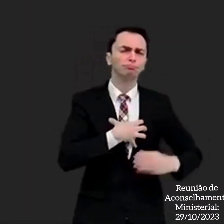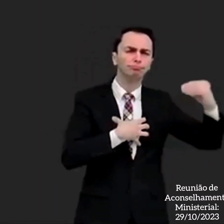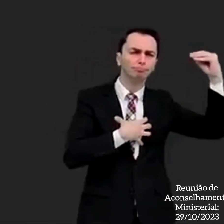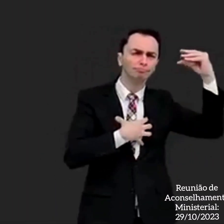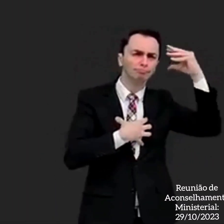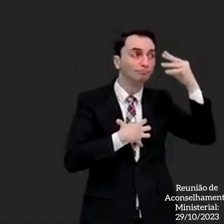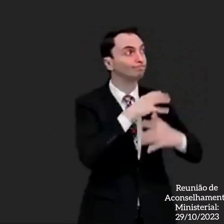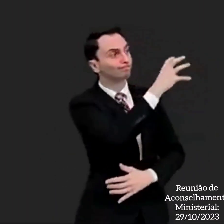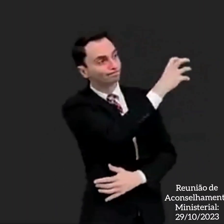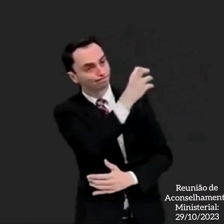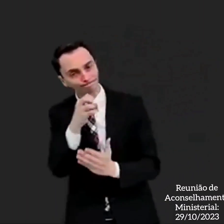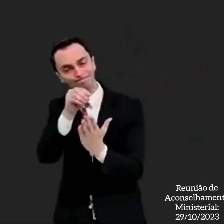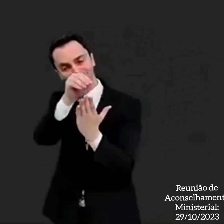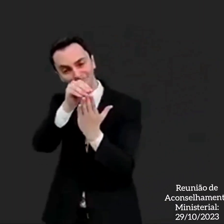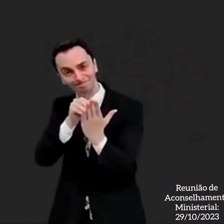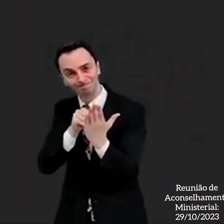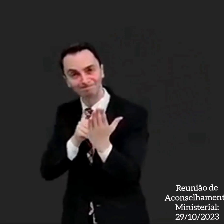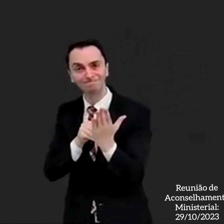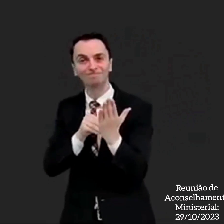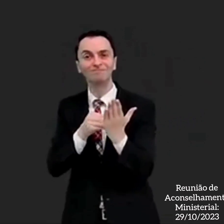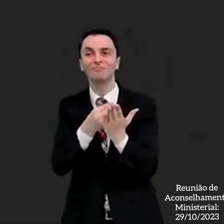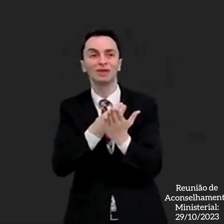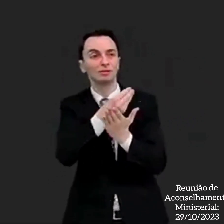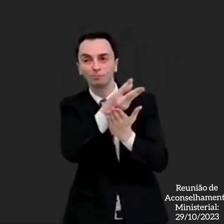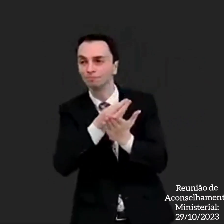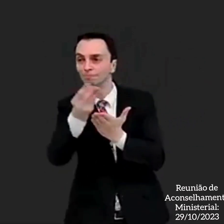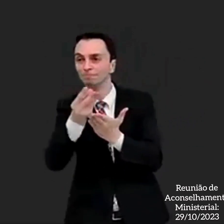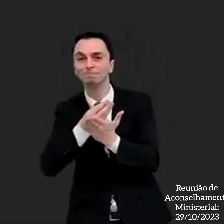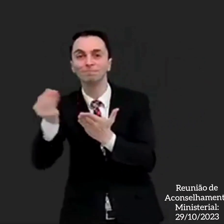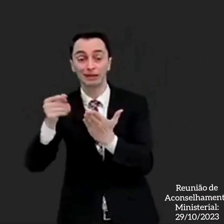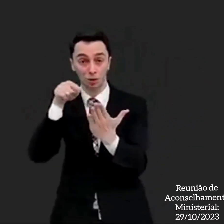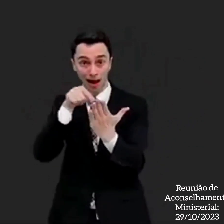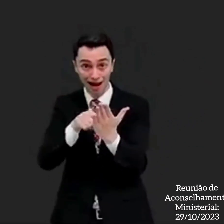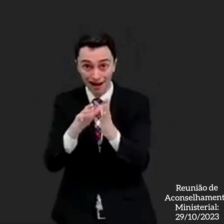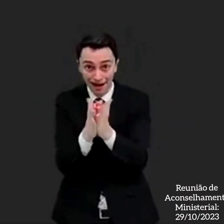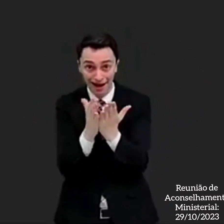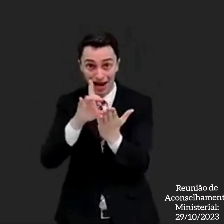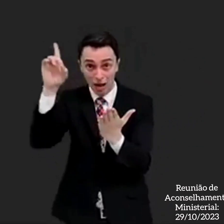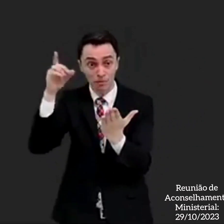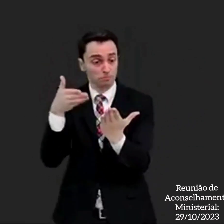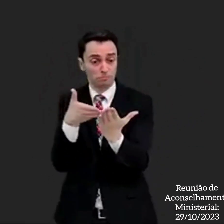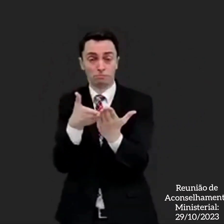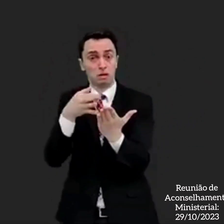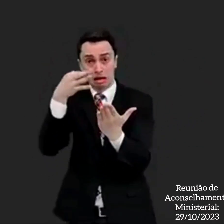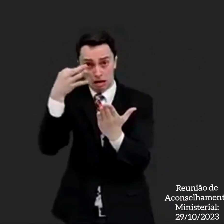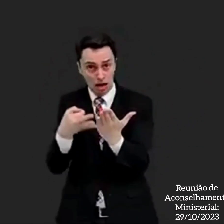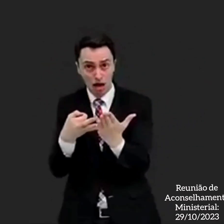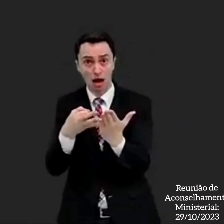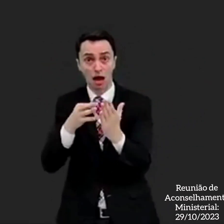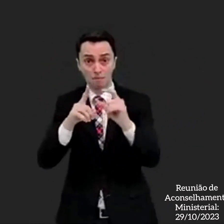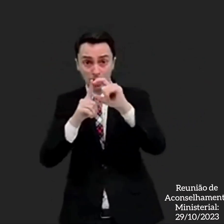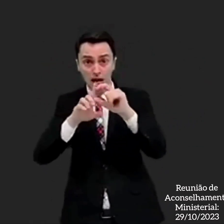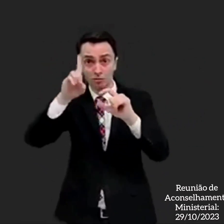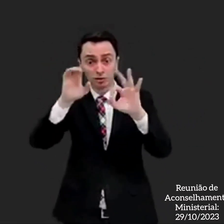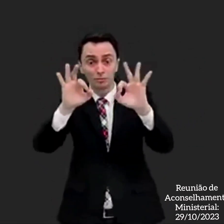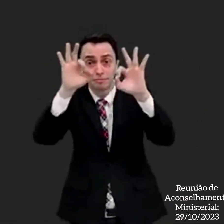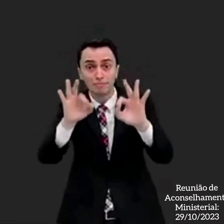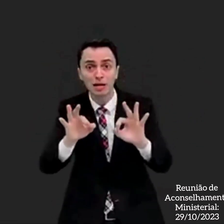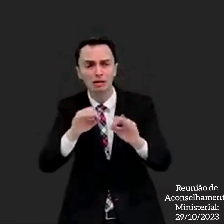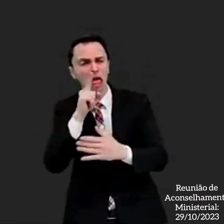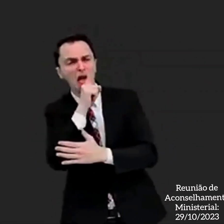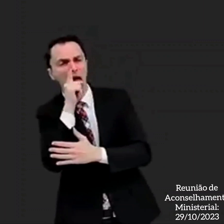tratam-se indubitavelmente da incontestável e perfeita Palavra de Deus.